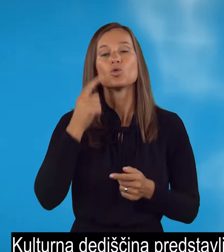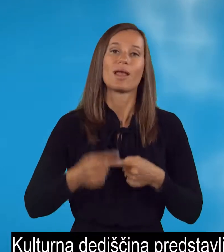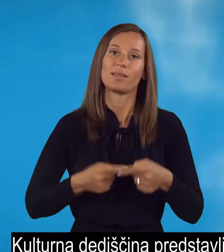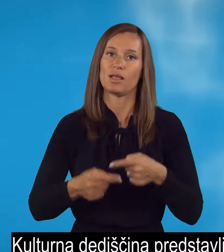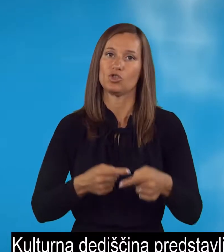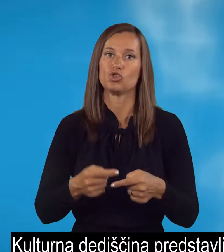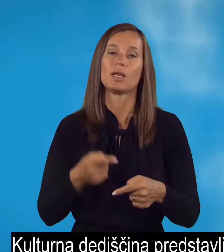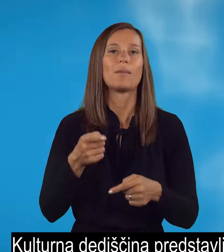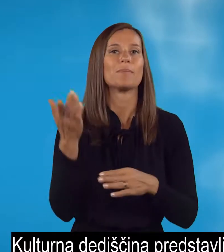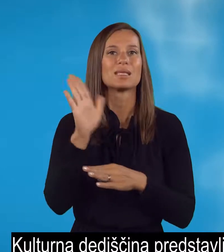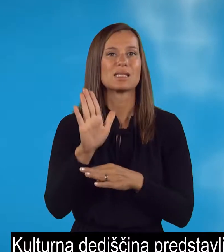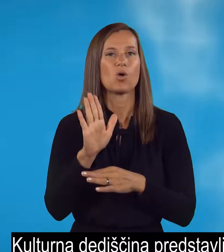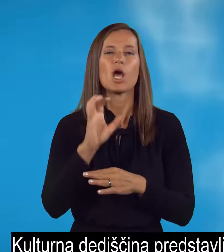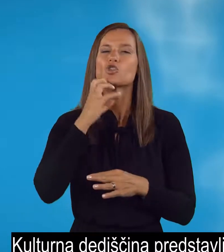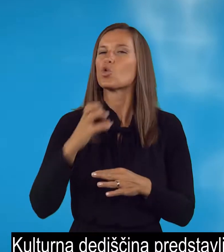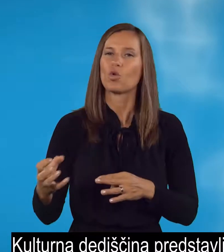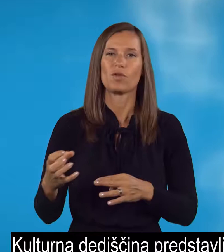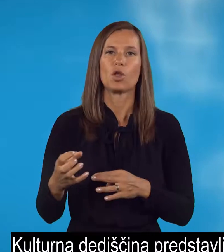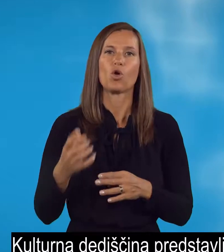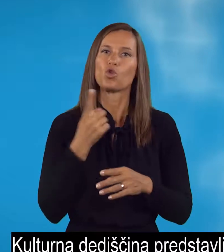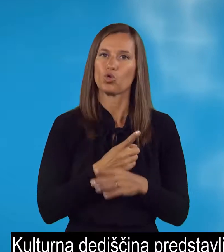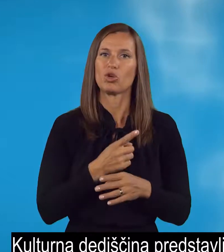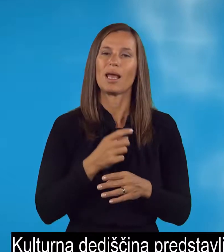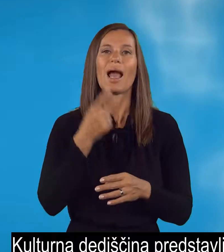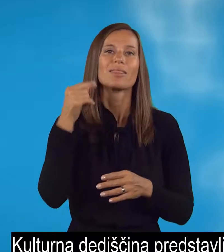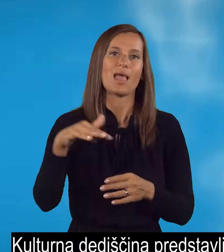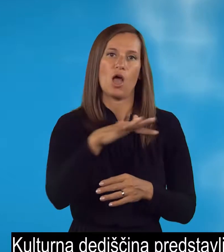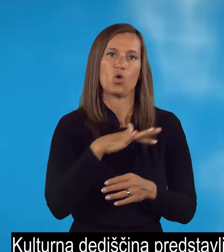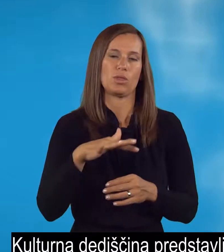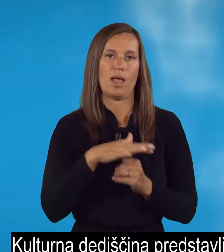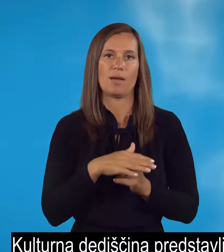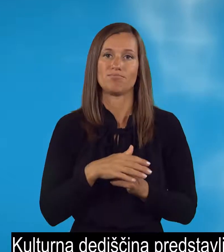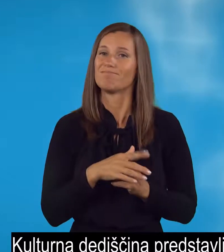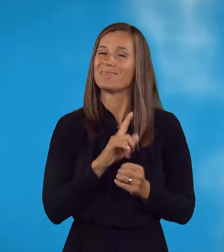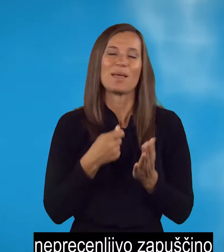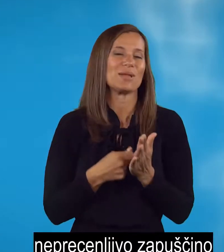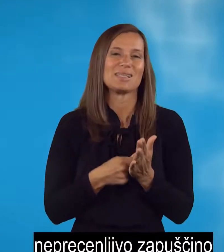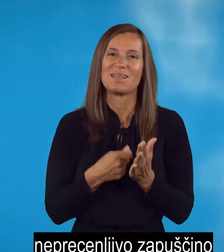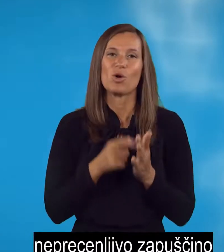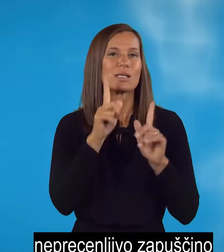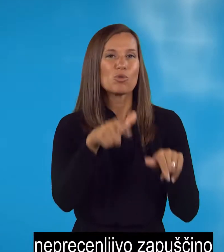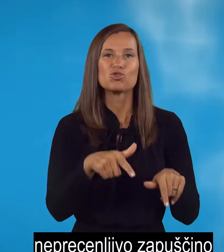Kulturna dediščina predstavlja zgodovino določenega naroda, neprecenljivo zapuščino